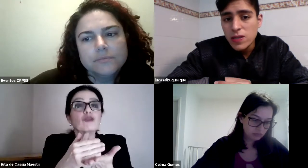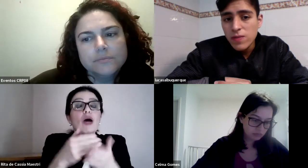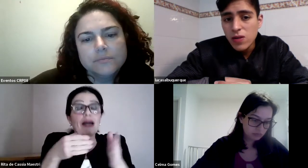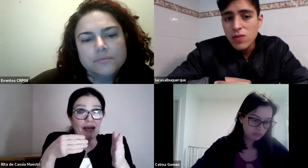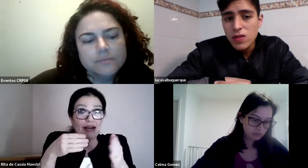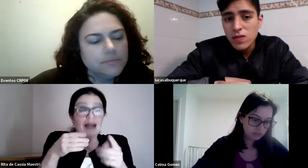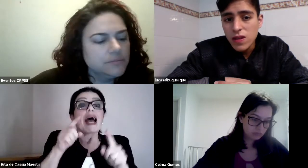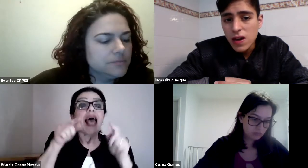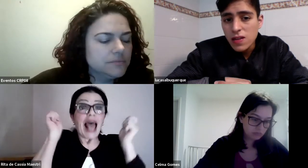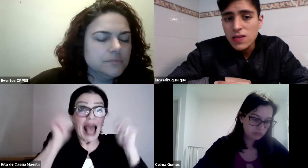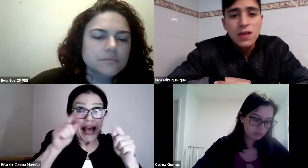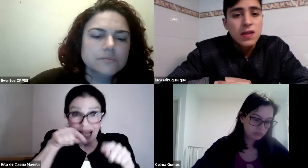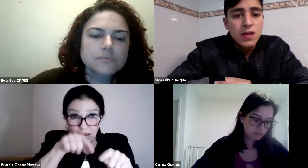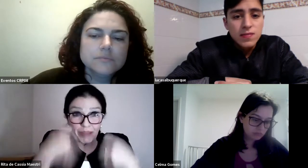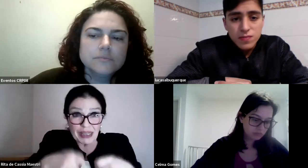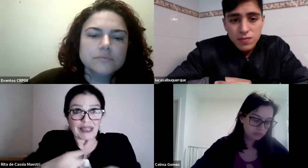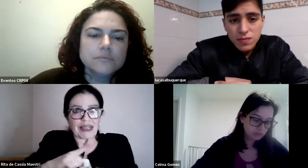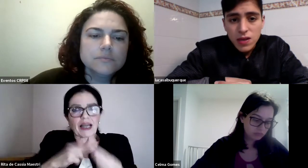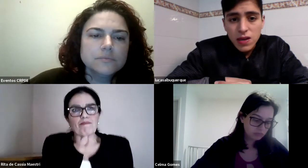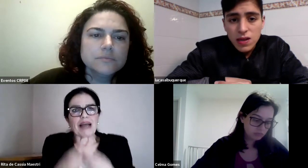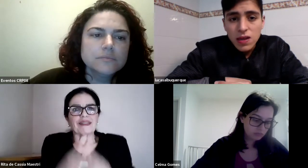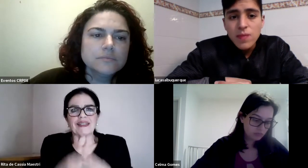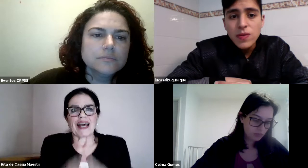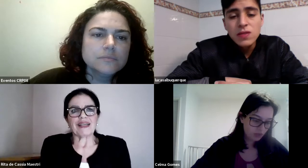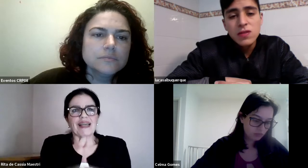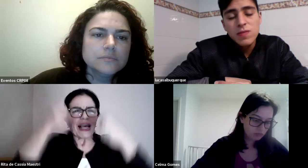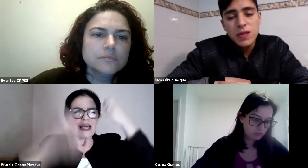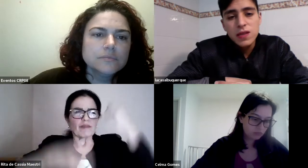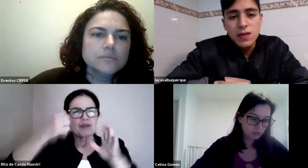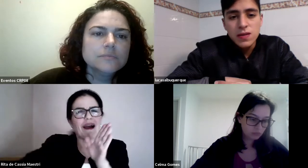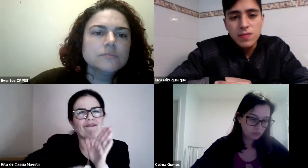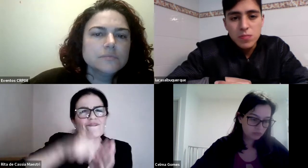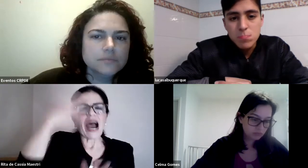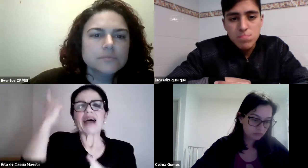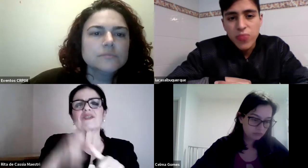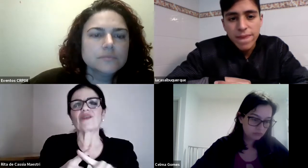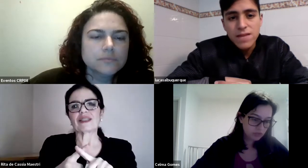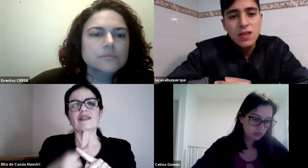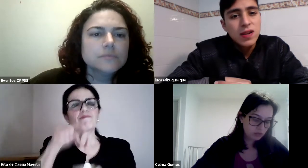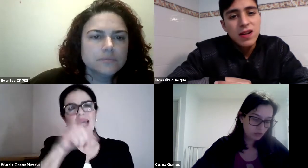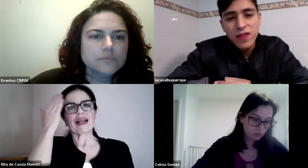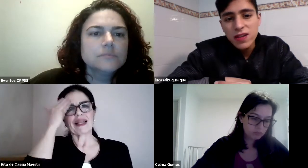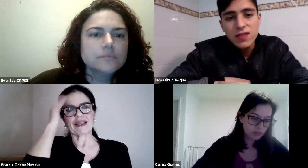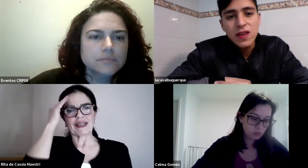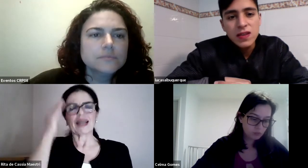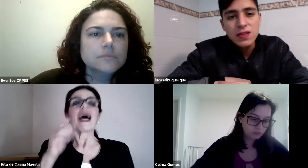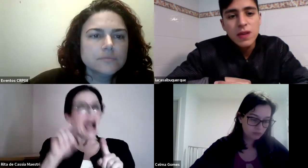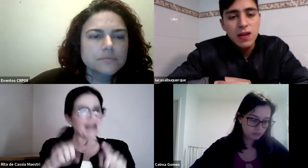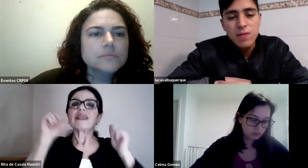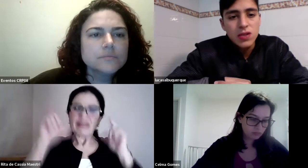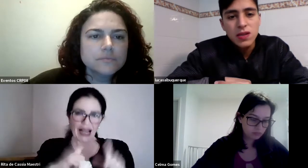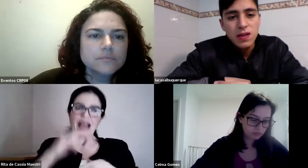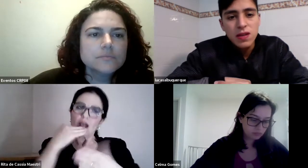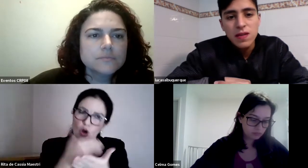vai perceber algumas dificuldades, Precisa preciso ter paciência. Vou explicar várias vezes para